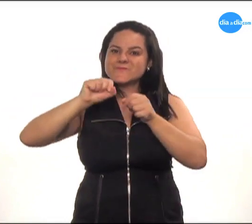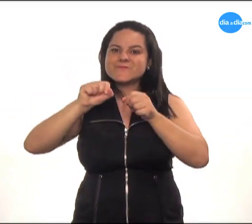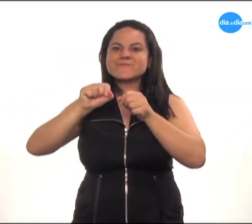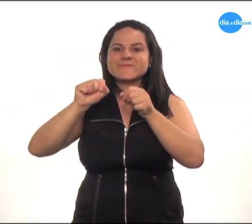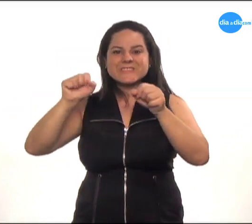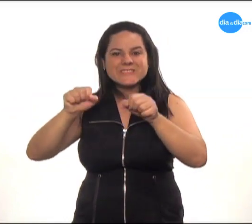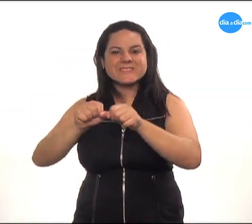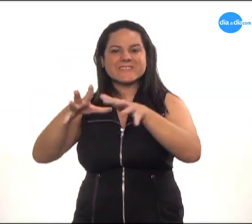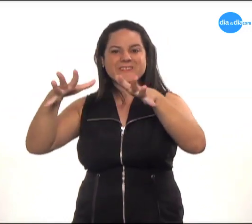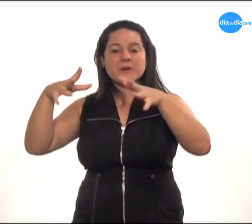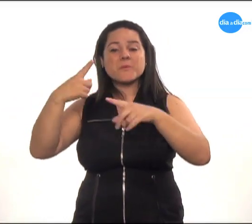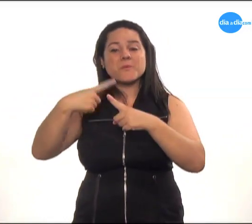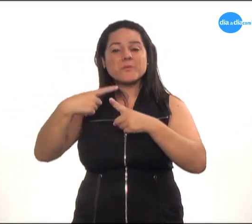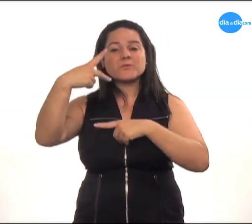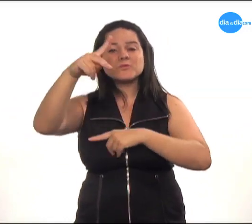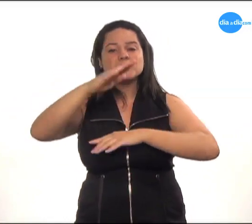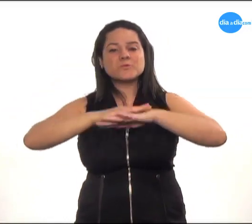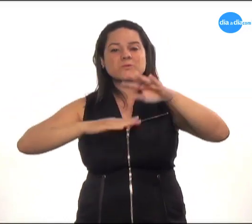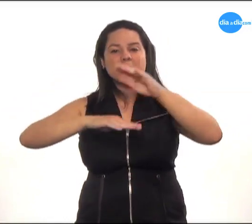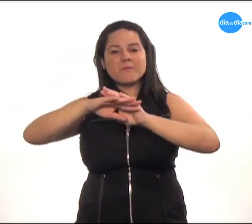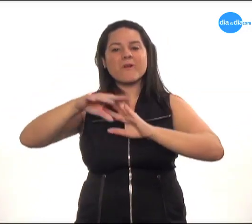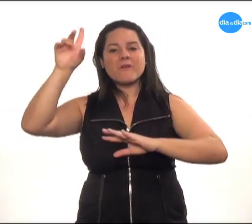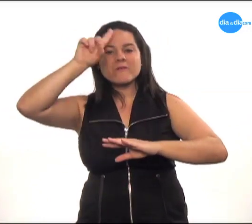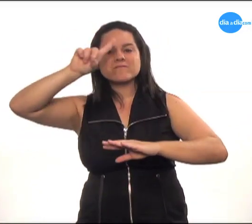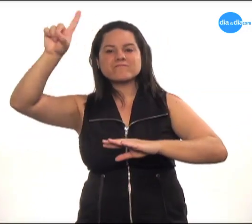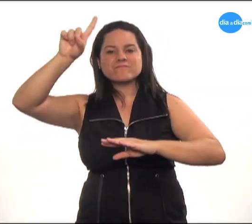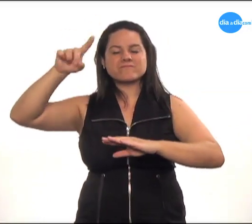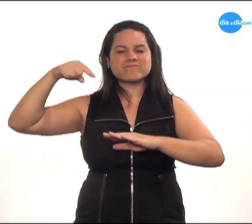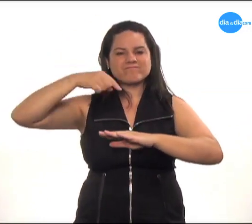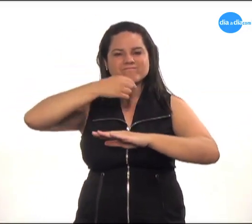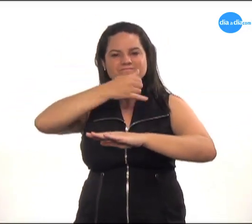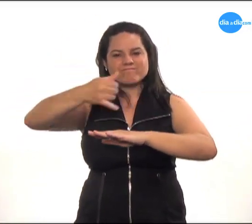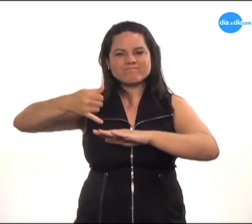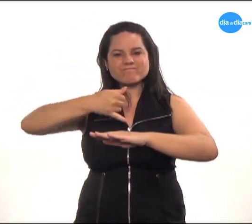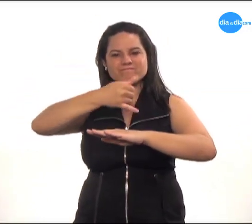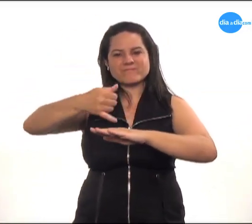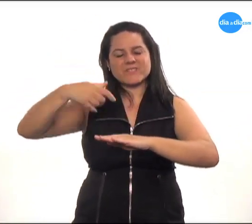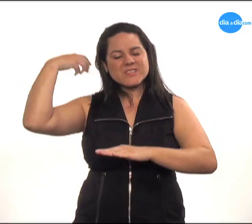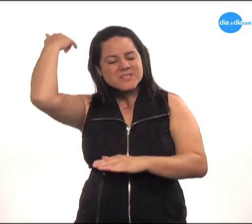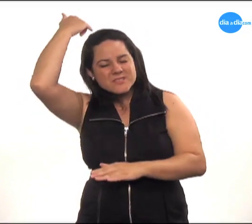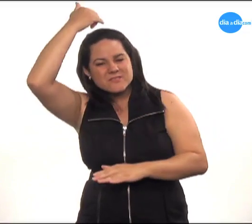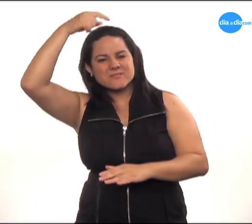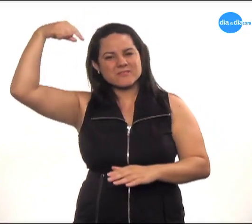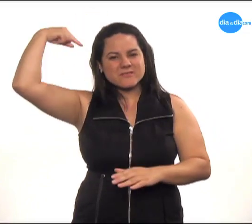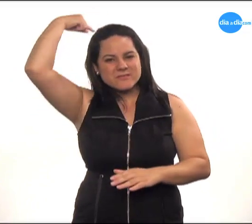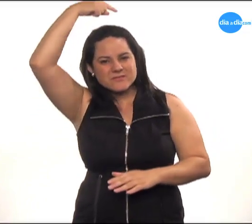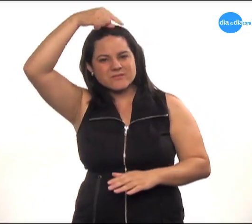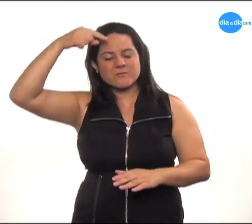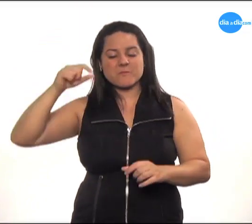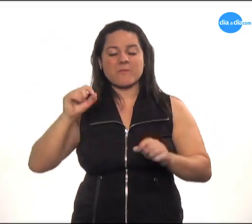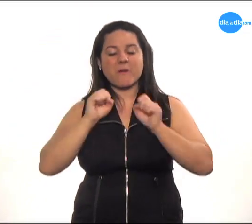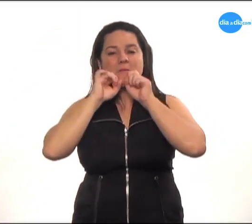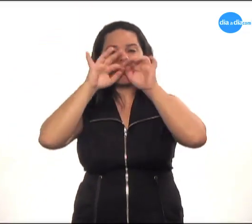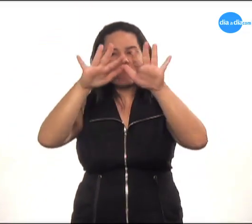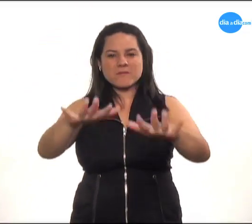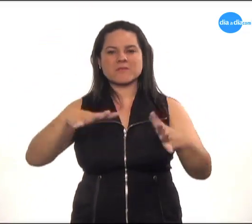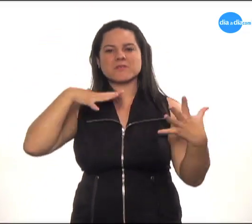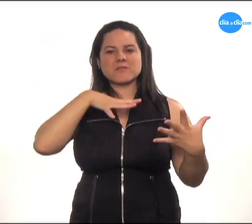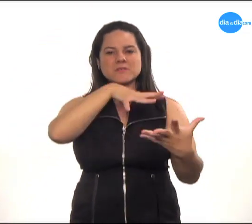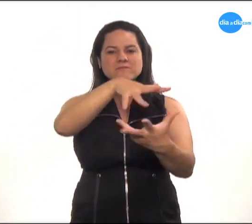fazer nessas vidas, porque a tua mão foi santificada para ser uma bênção nessa terra. Mas onde, pastor?